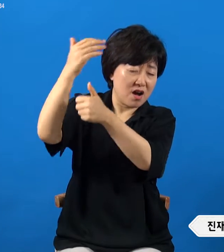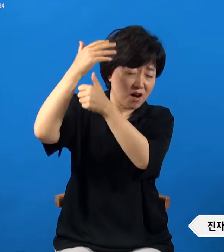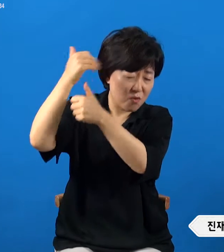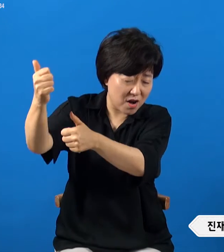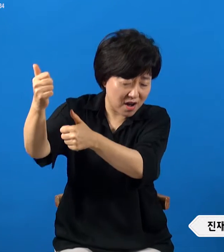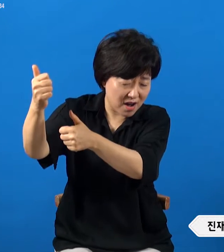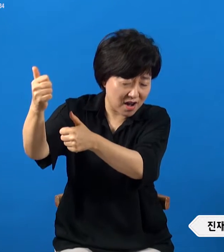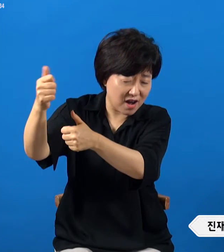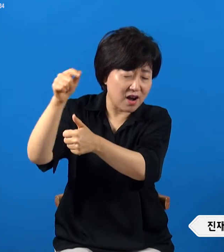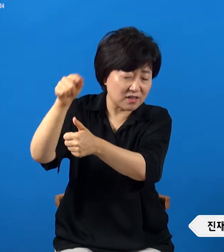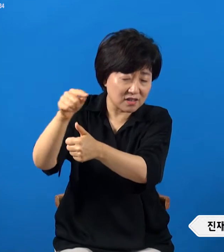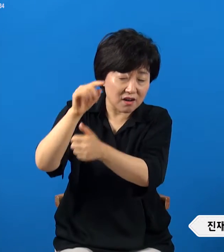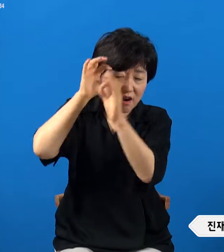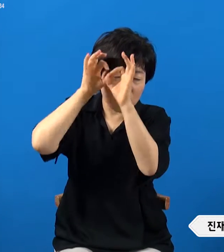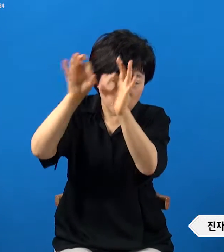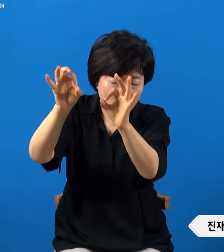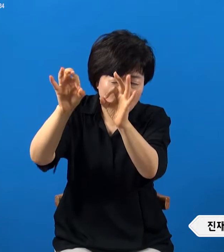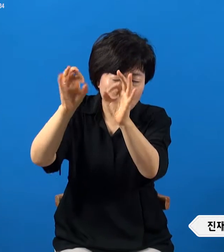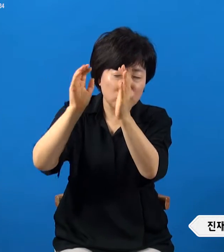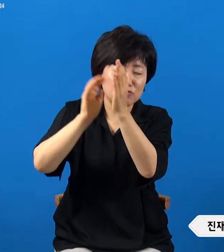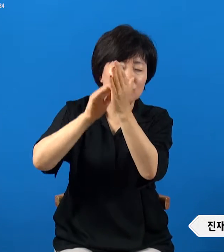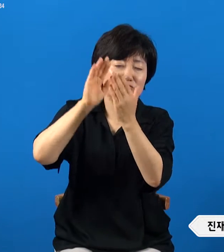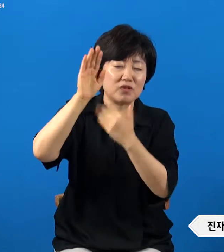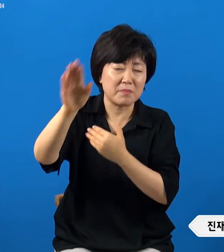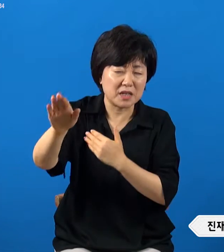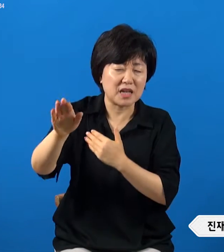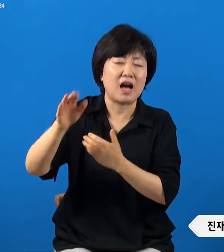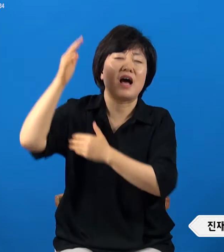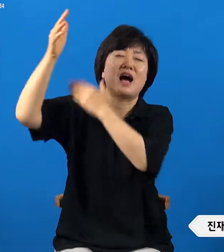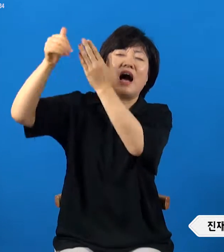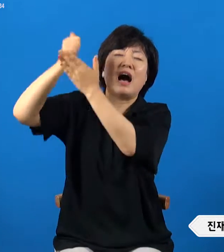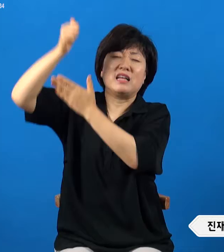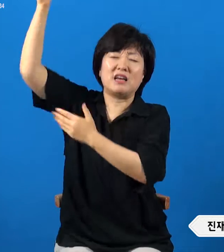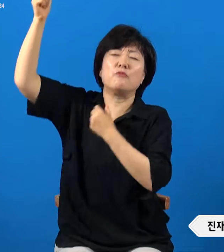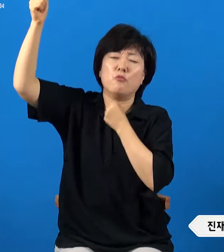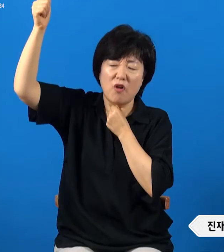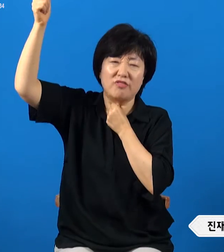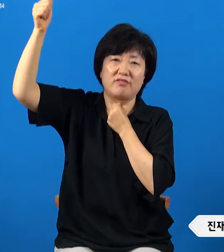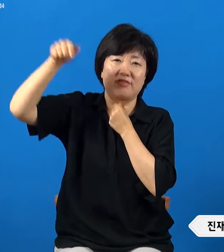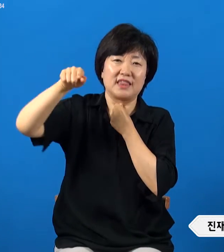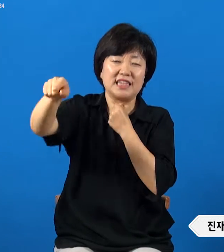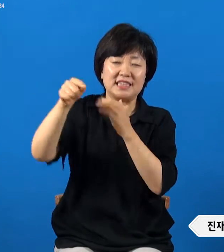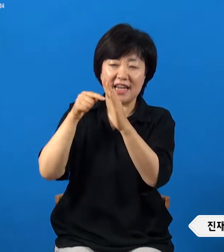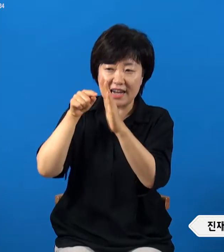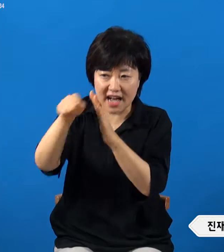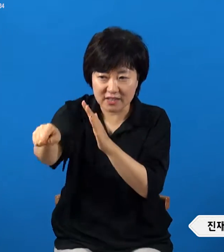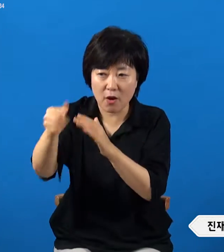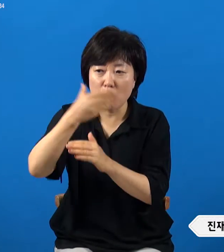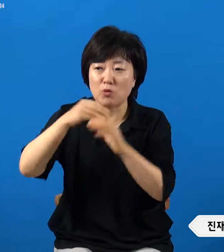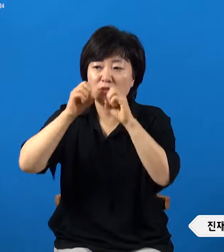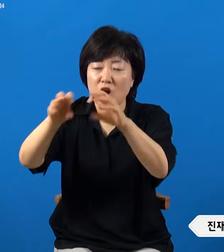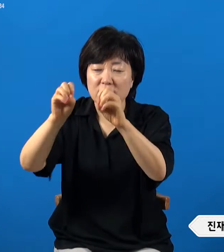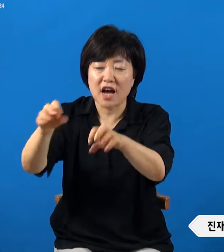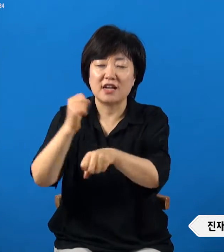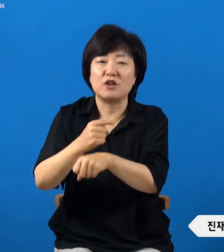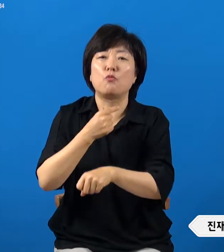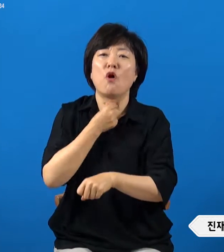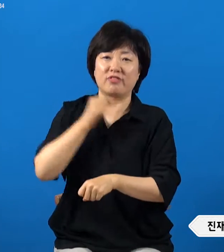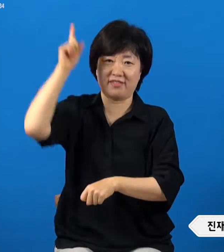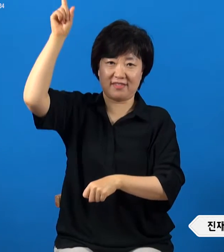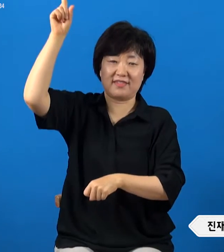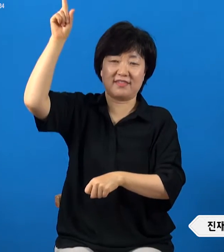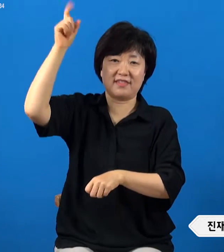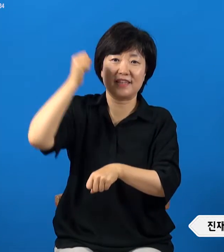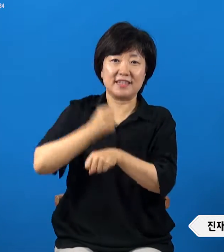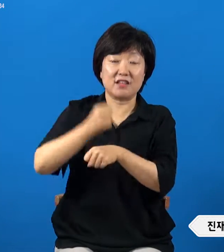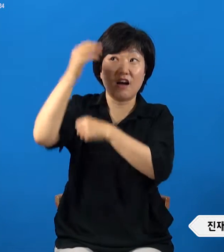복음을 증거하기를 원하시는구나. 그들은 확신합니다. 바로 마게도냐를 향해서 떠나게 됩니다.